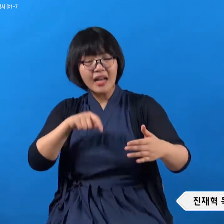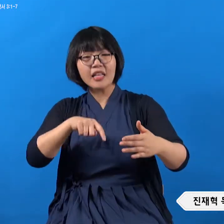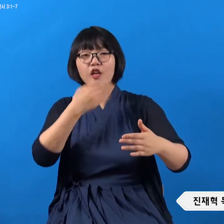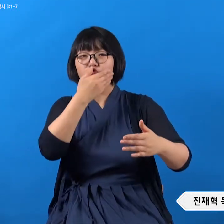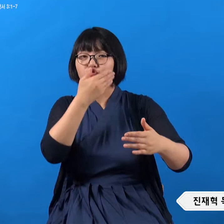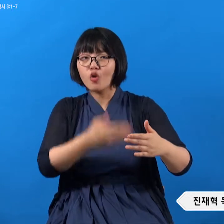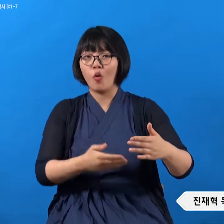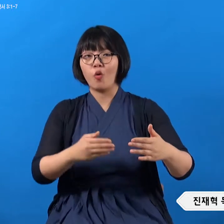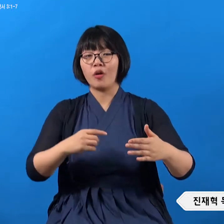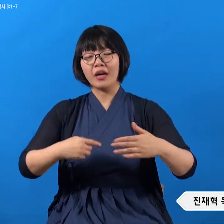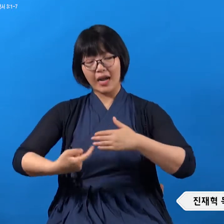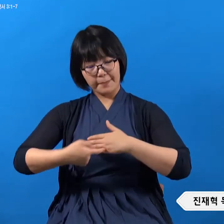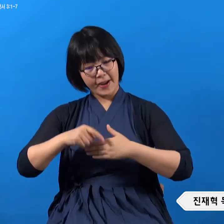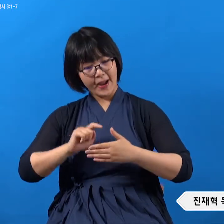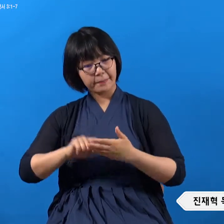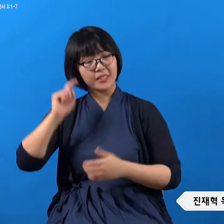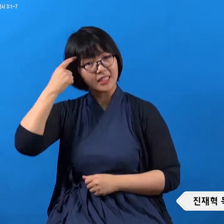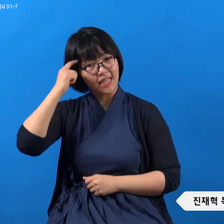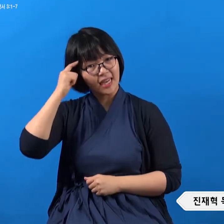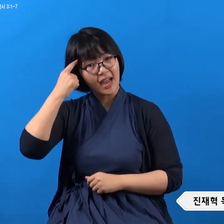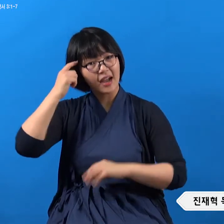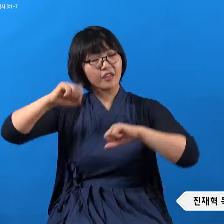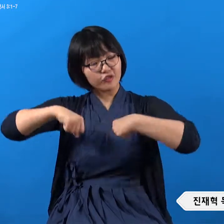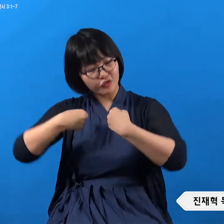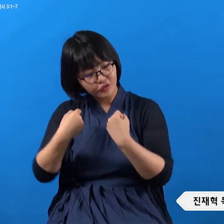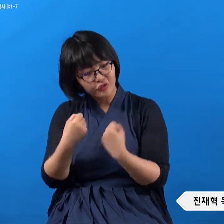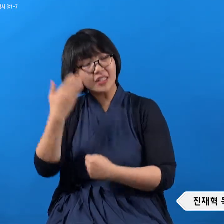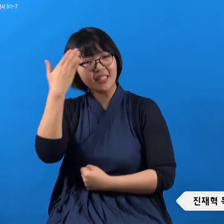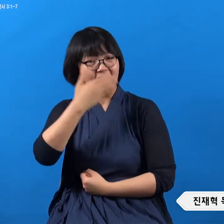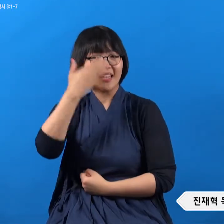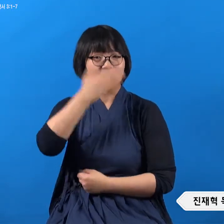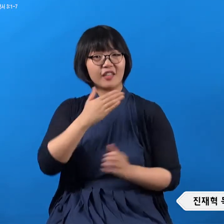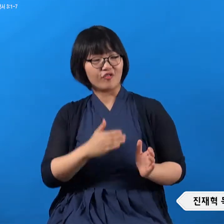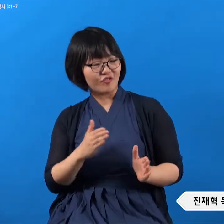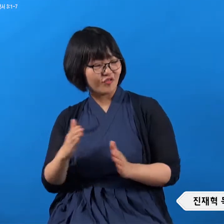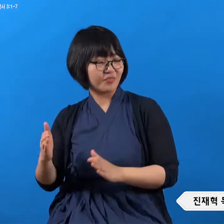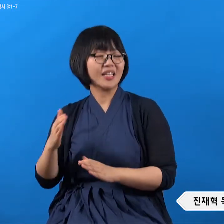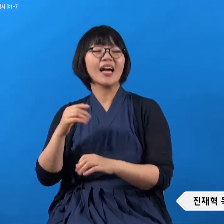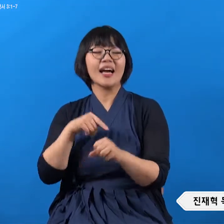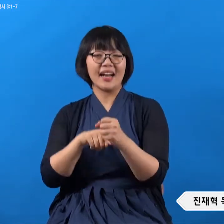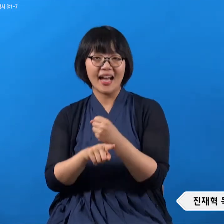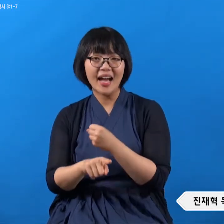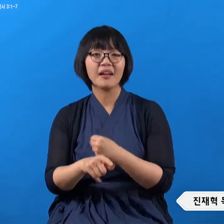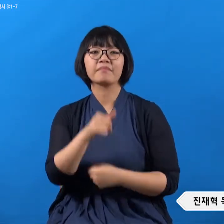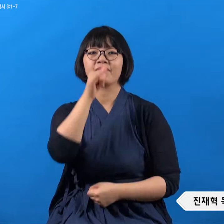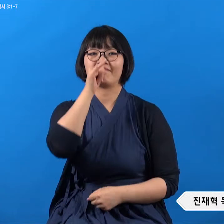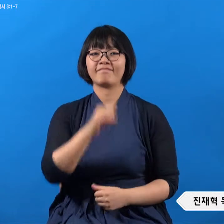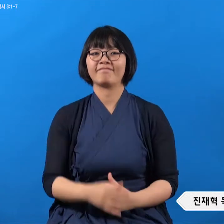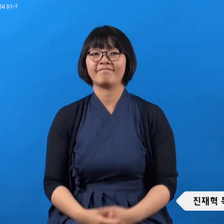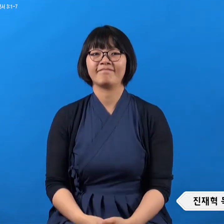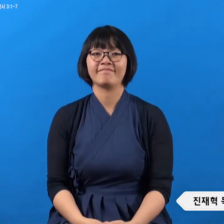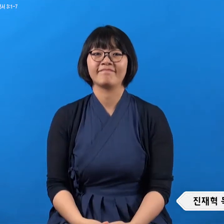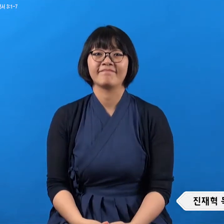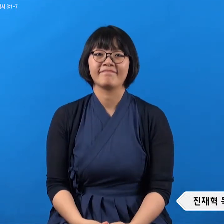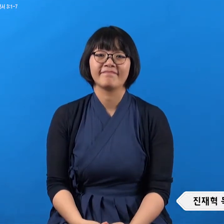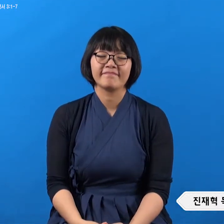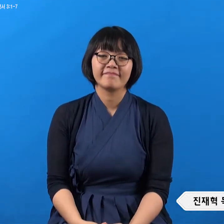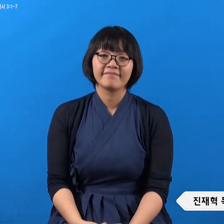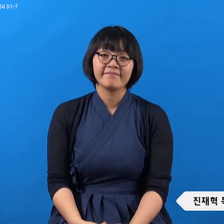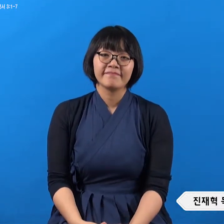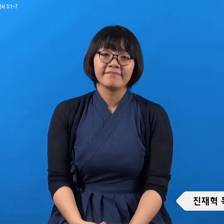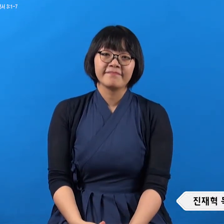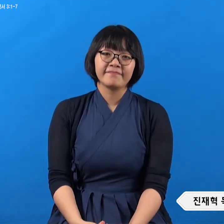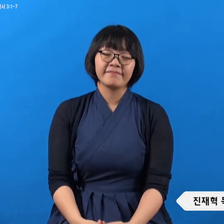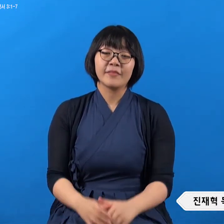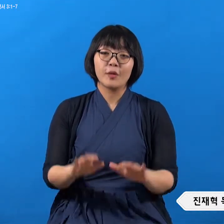내면의 아름다움이 그 순종함으로 단장되어져야 함을 말씀하고